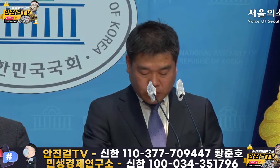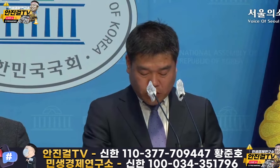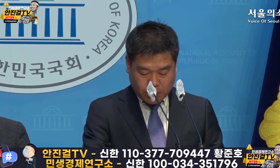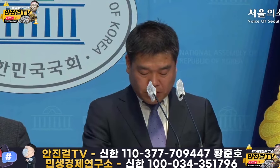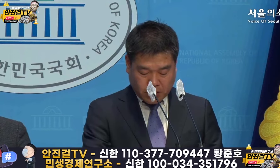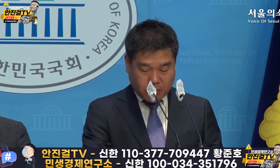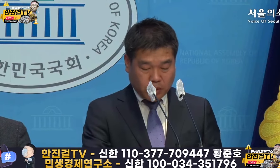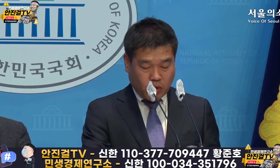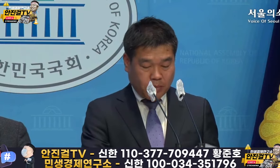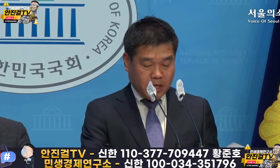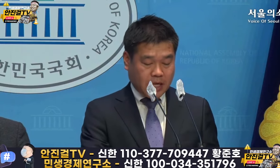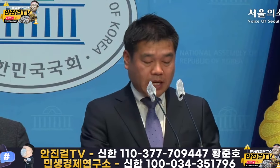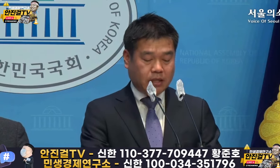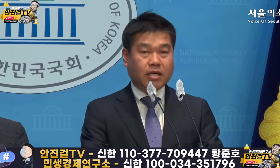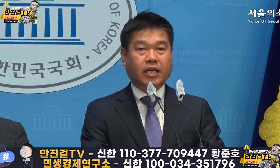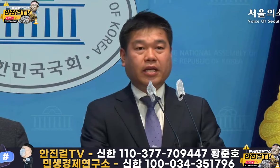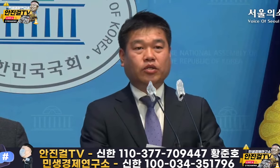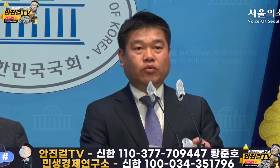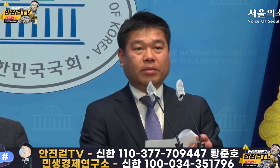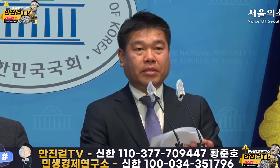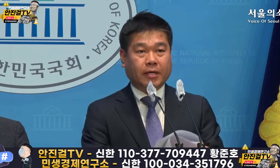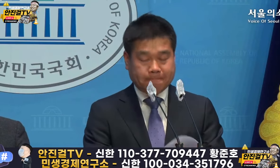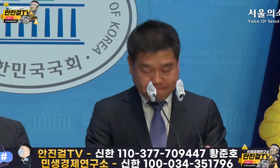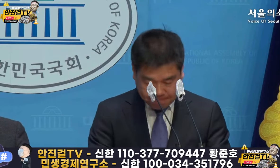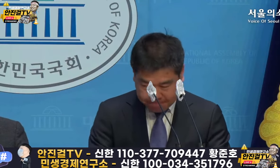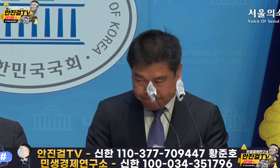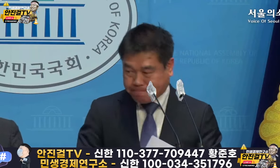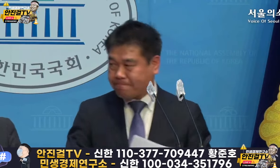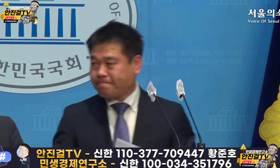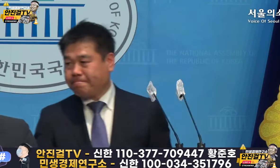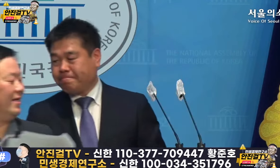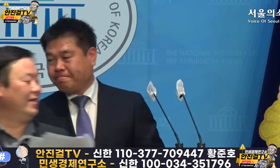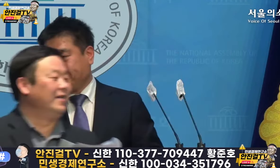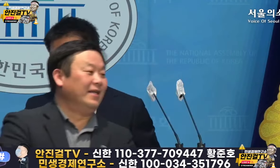및 종합 특검의 도입을 강력하게 촉구합니다